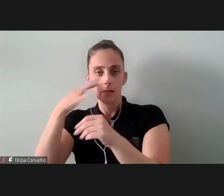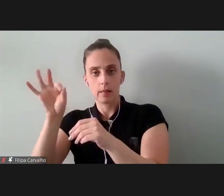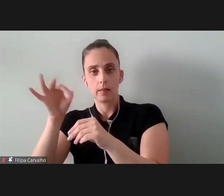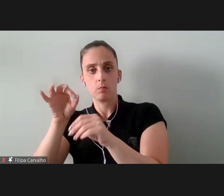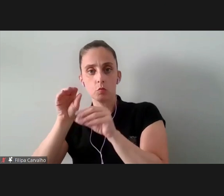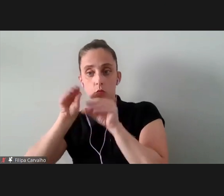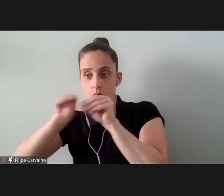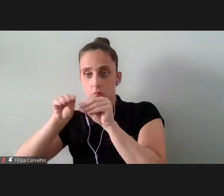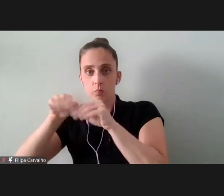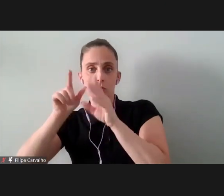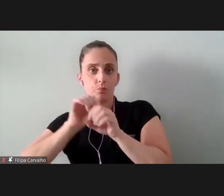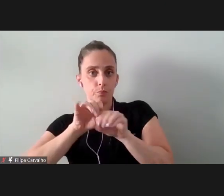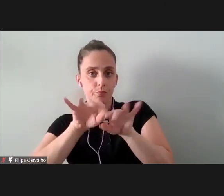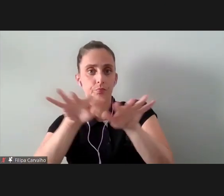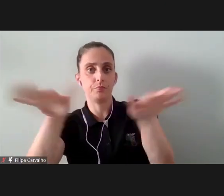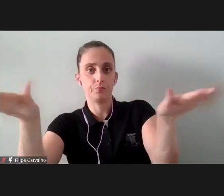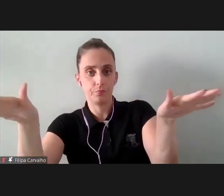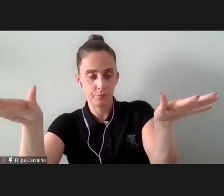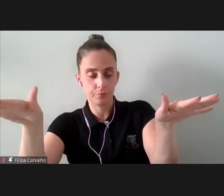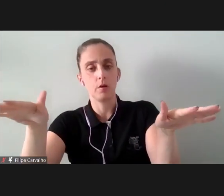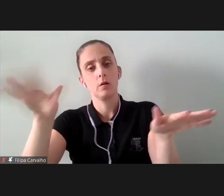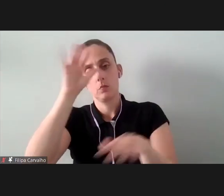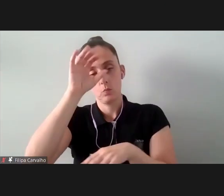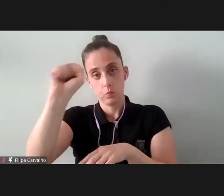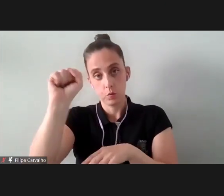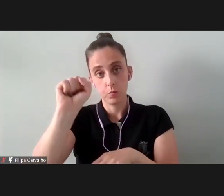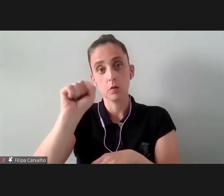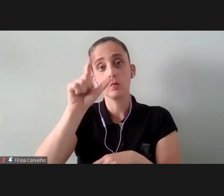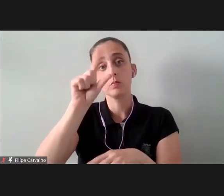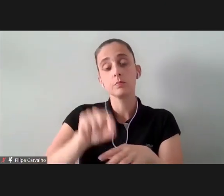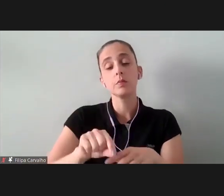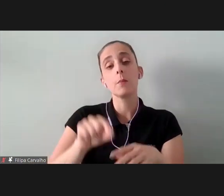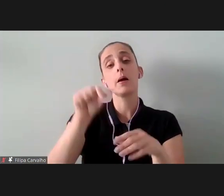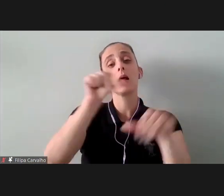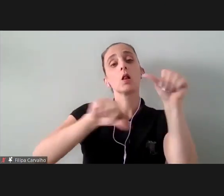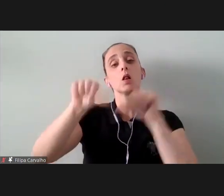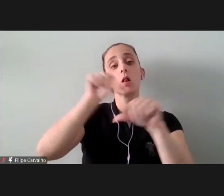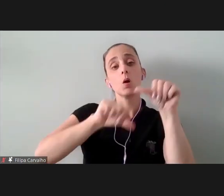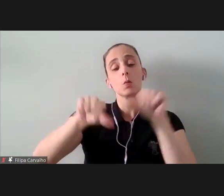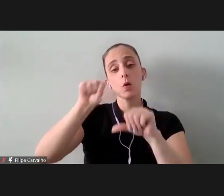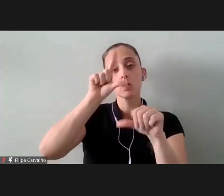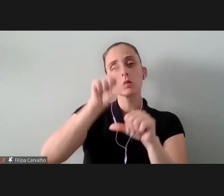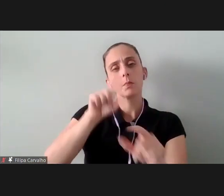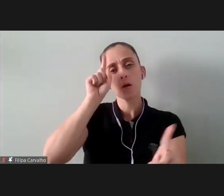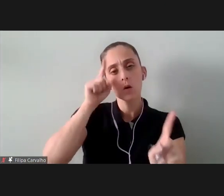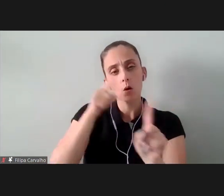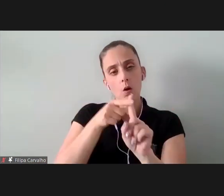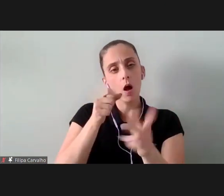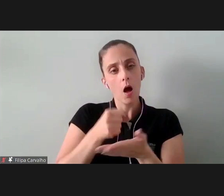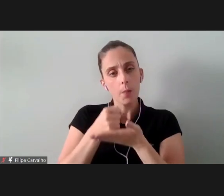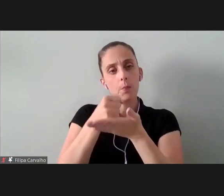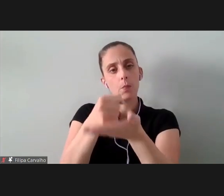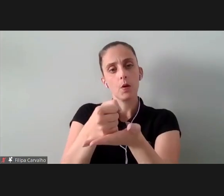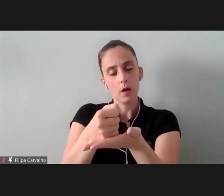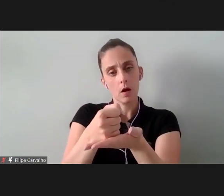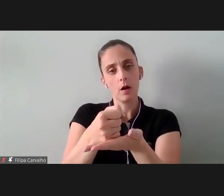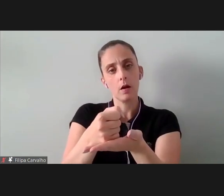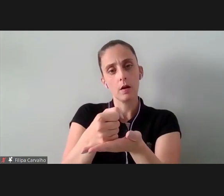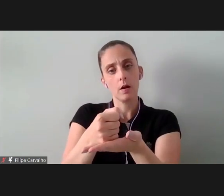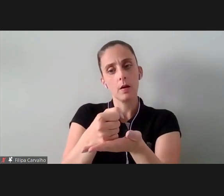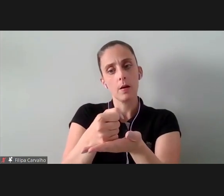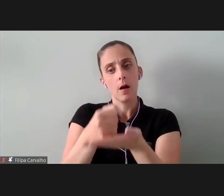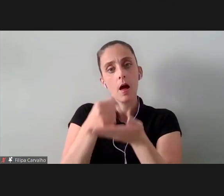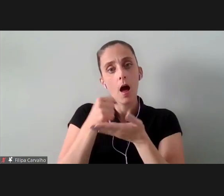aprendizados para o ecossistema de inovação do setor público. E o laboratório também tem como objetivo apoiar